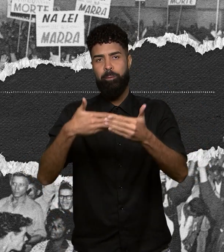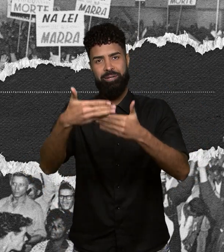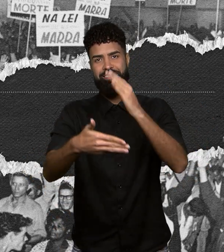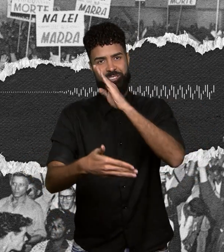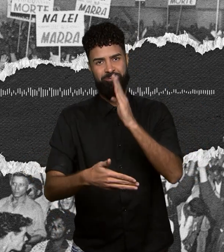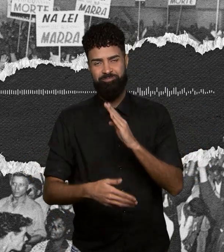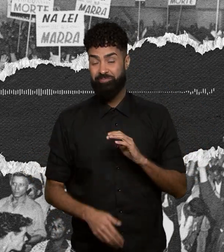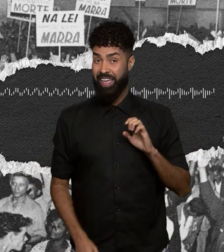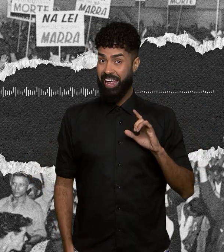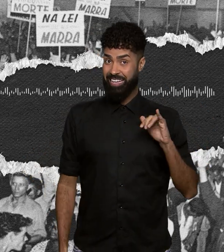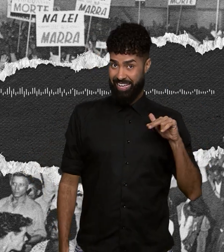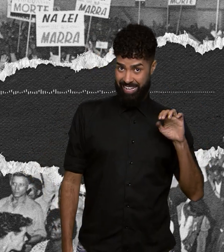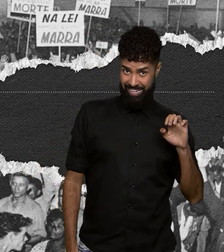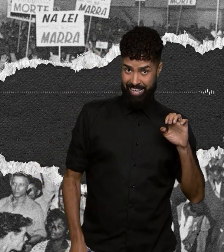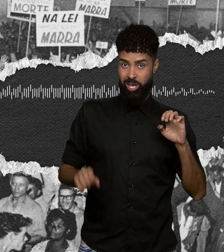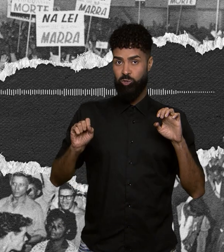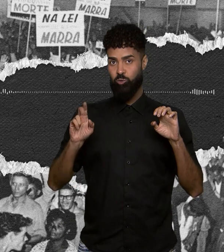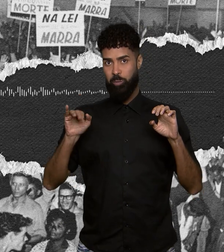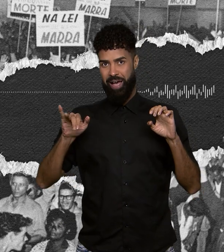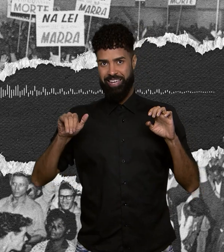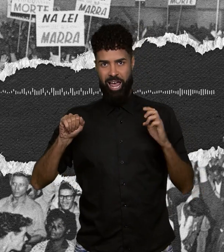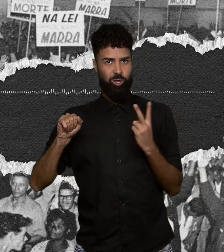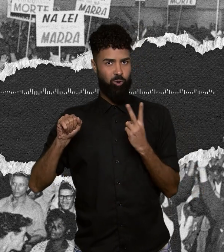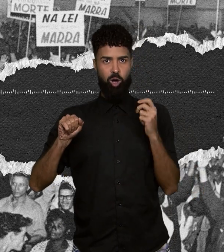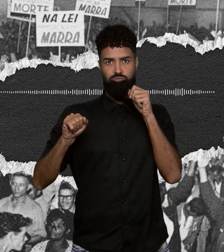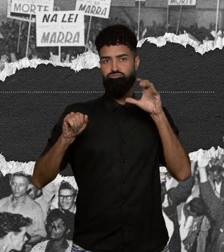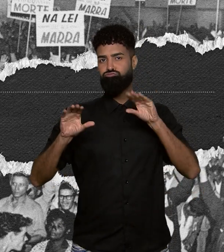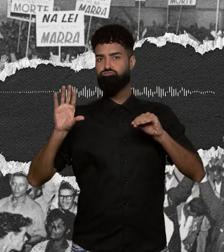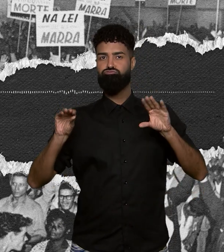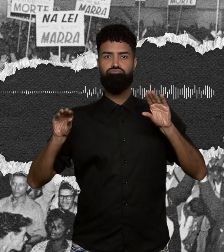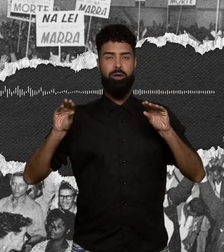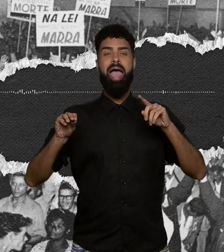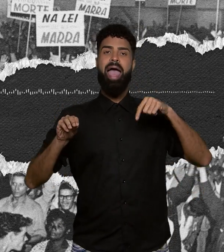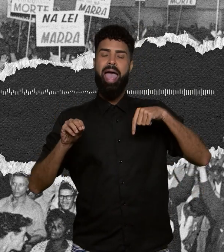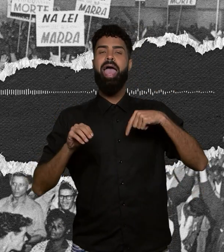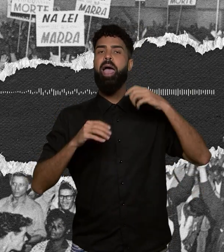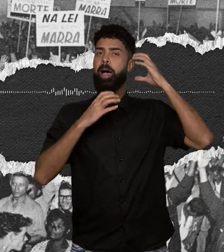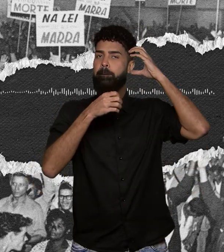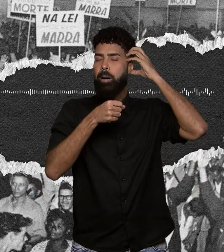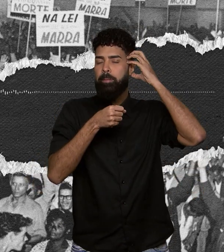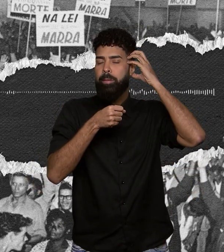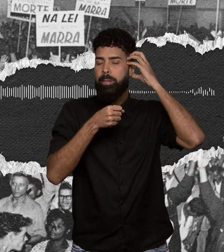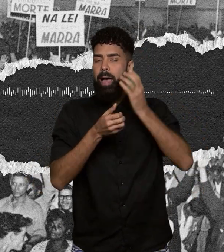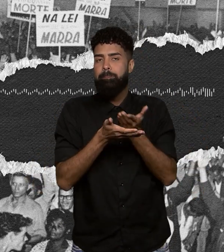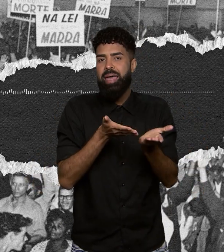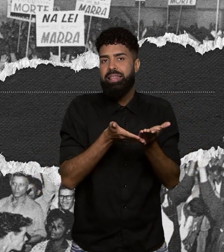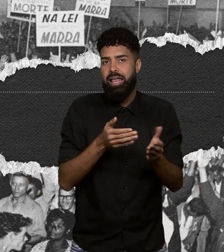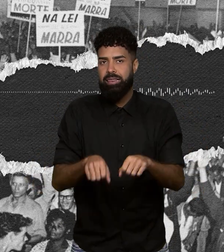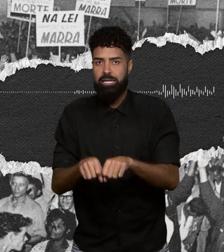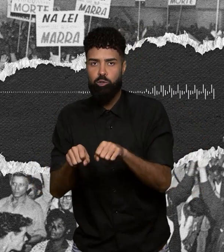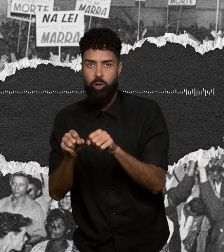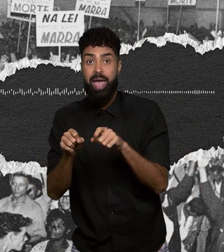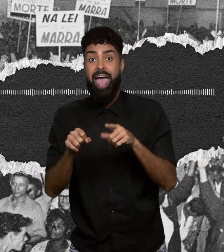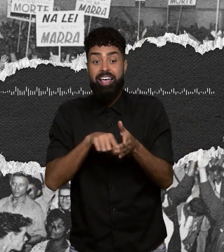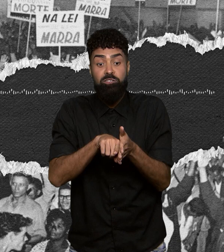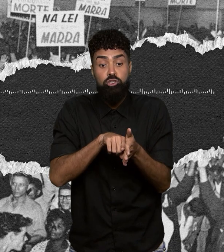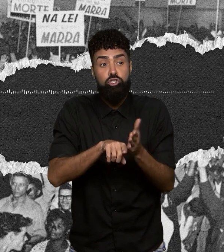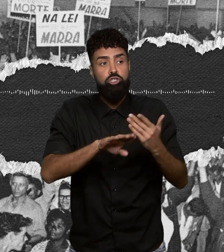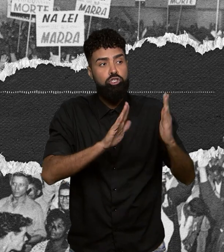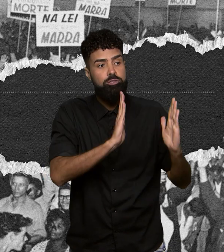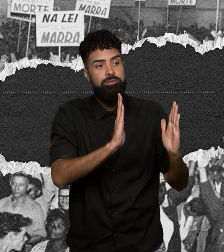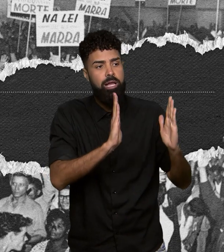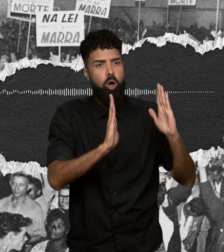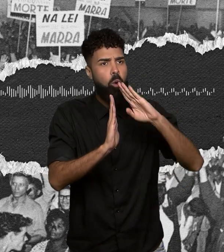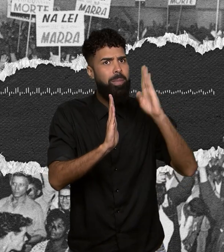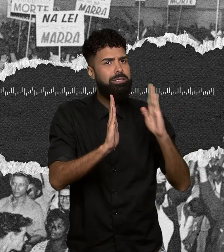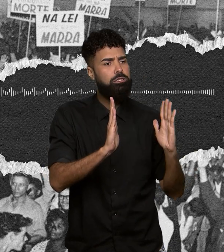Gonçalves e eu sou Vilela Esse é o Perdas e Danos podcast que investiga esse Brasil que seria e o que acabou sendo no